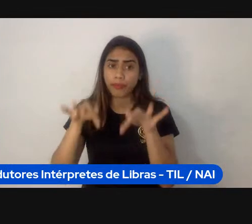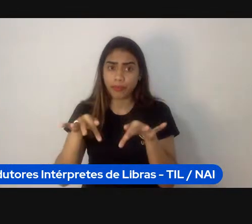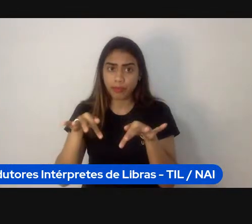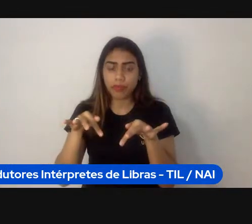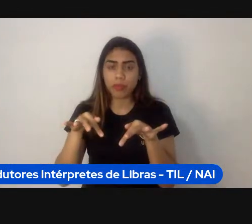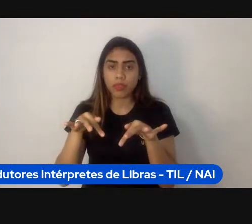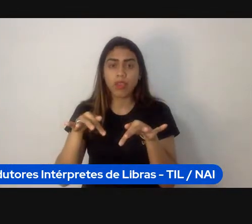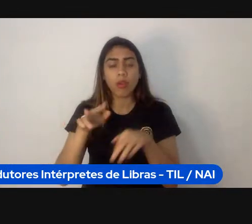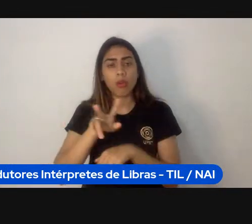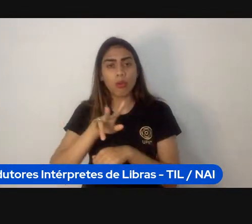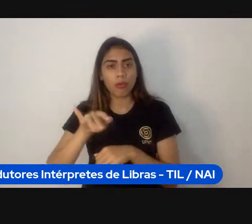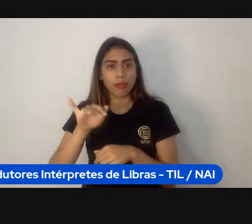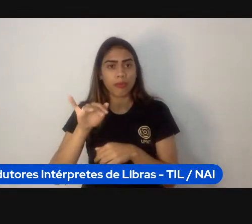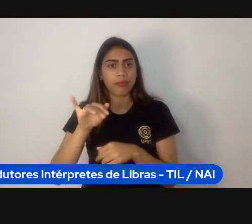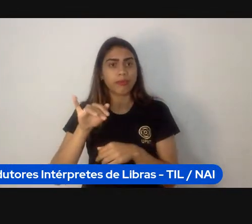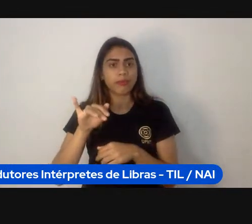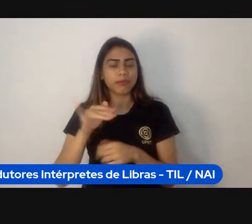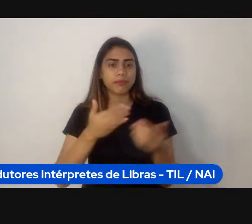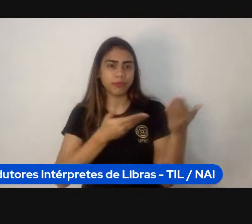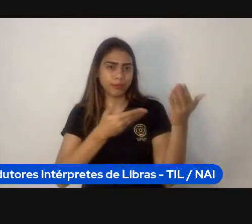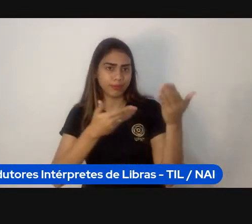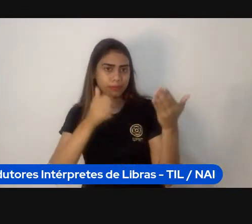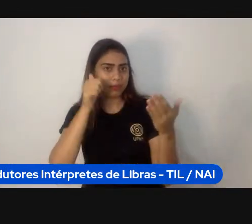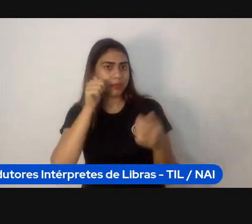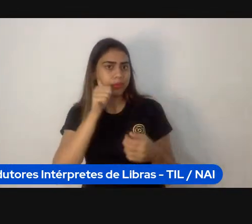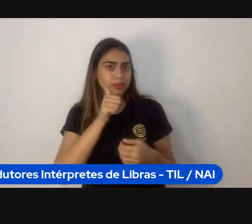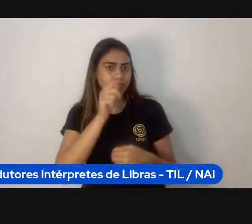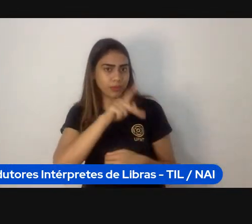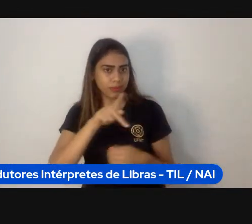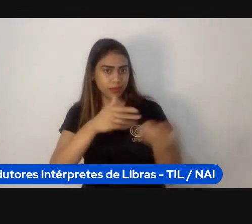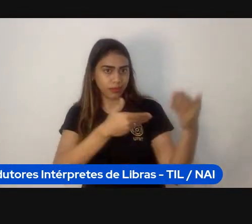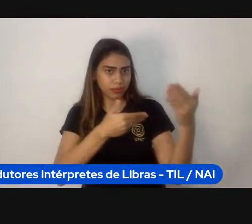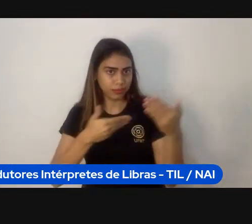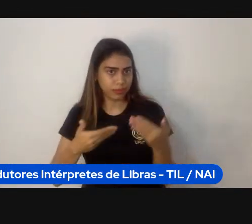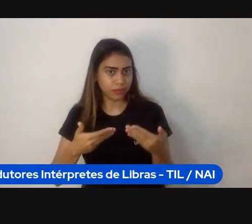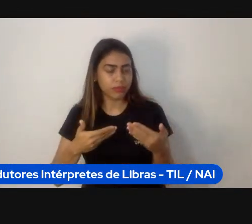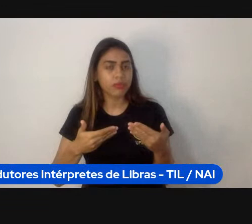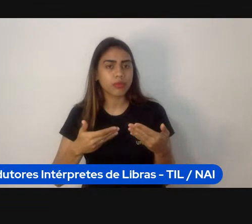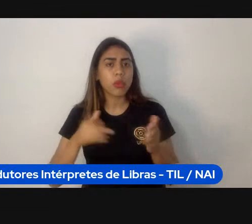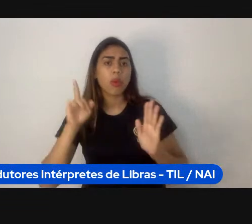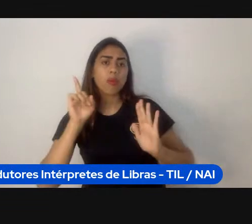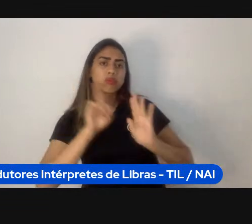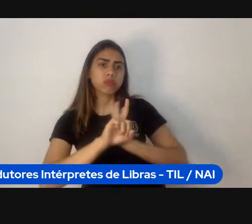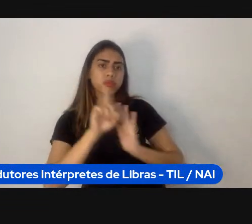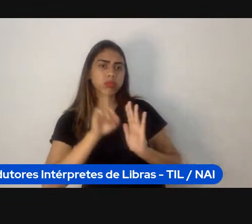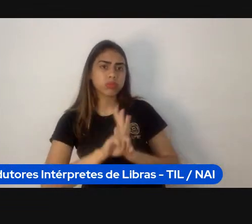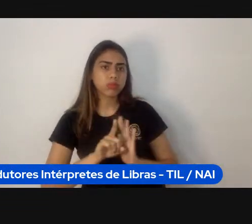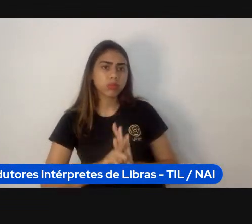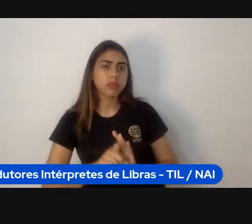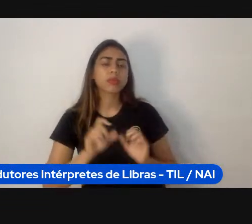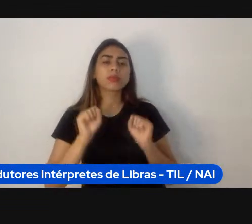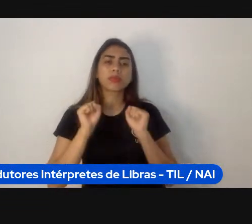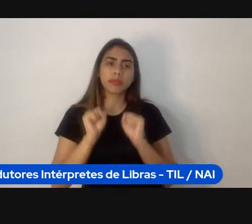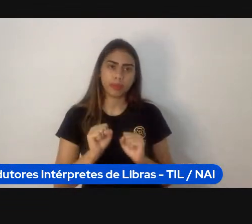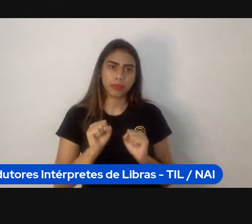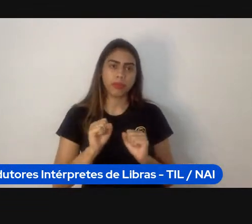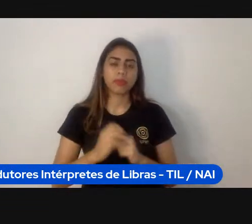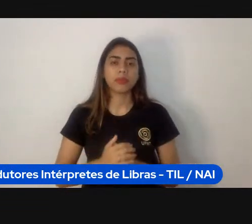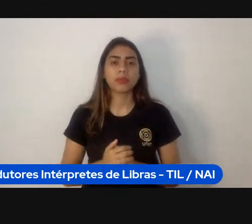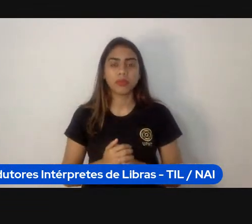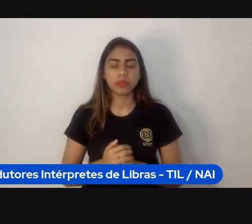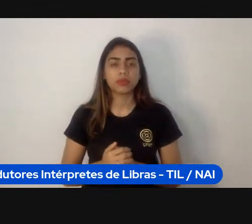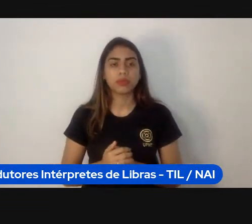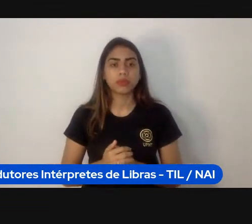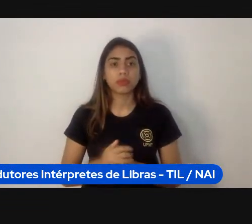algumas perguntas que vocês vão assistir, né, e vão poder colocar essas perguntas no chat.